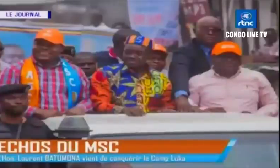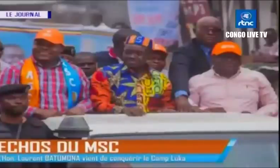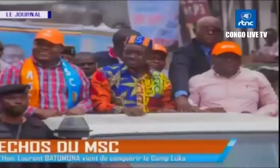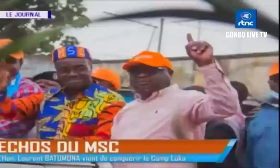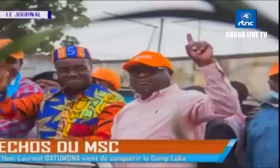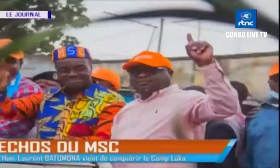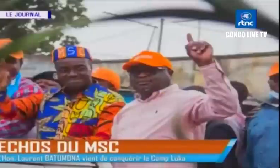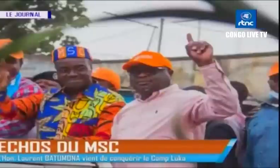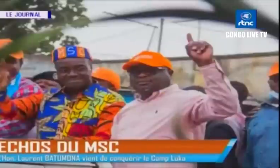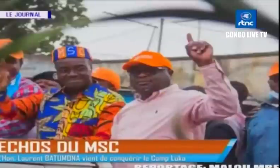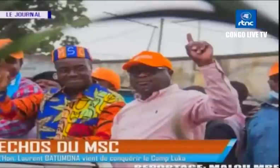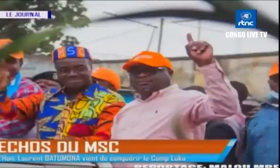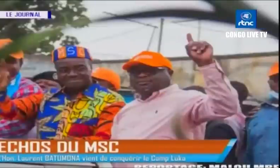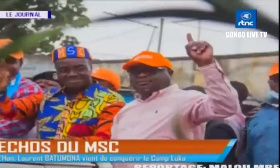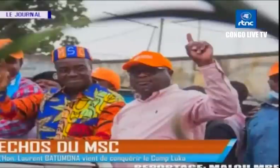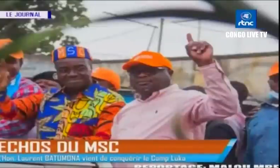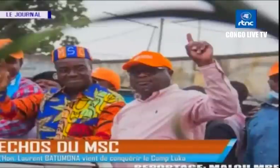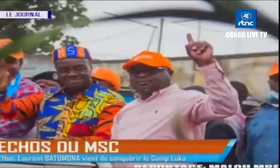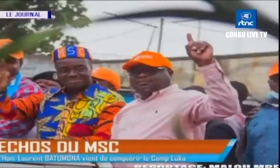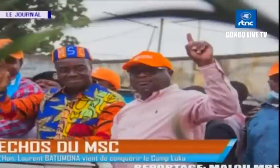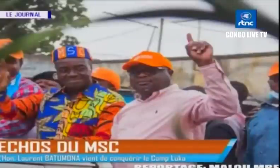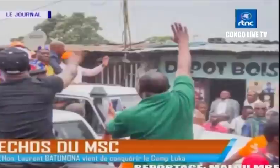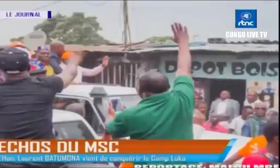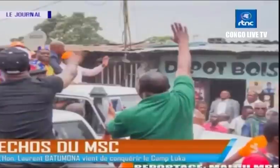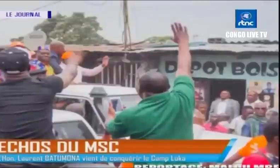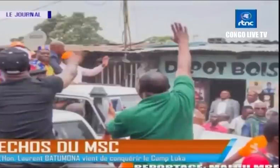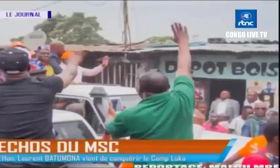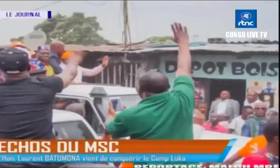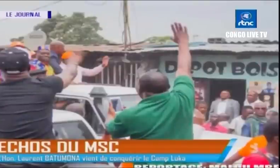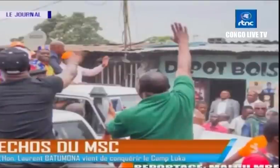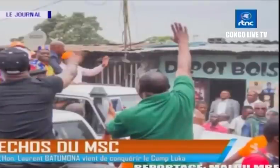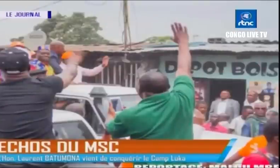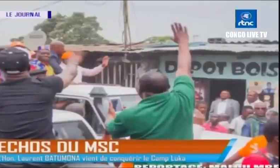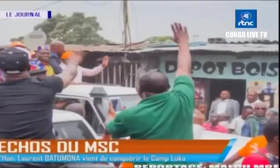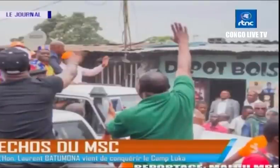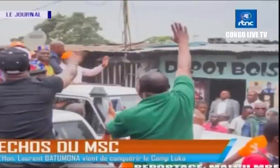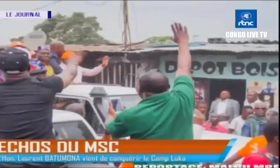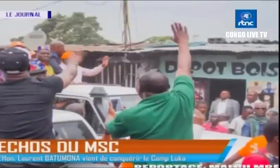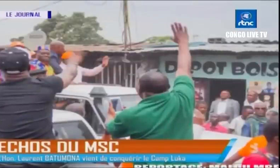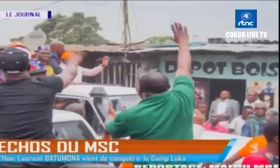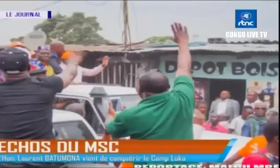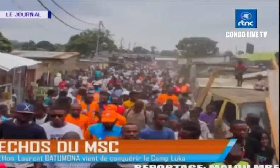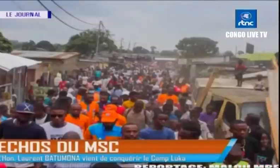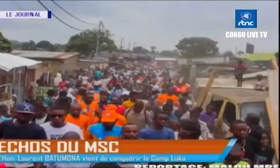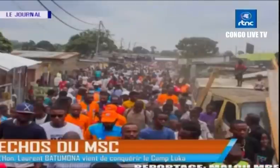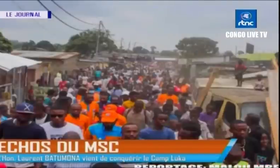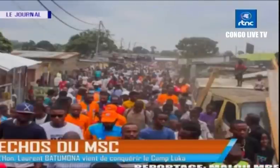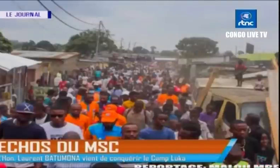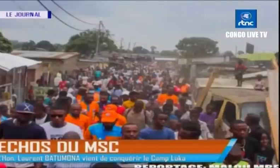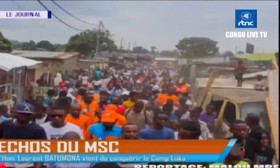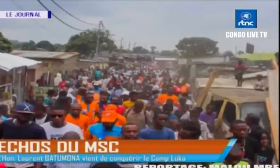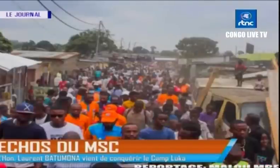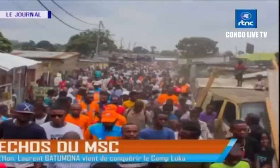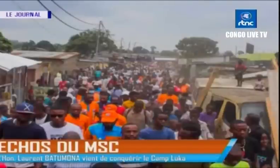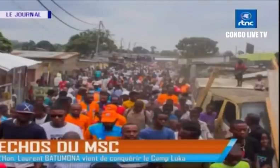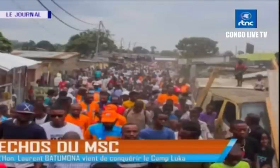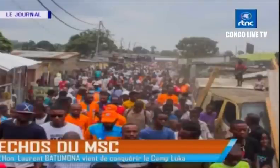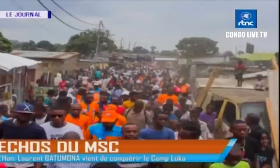des problèmes sociaux des bases, a au nom de la population de Kanluka remercié le chef de l'État et a sollicité de l'OVD de la reprise des